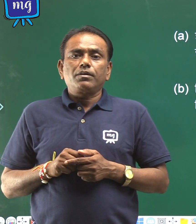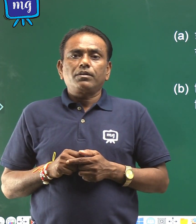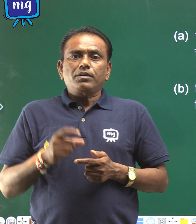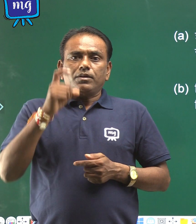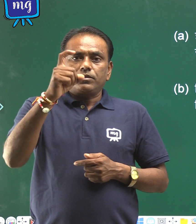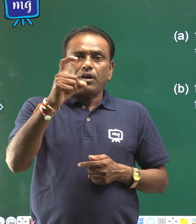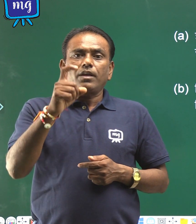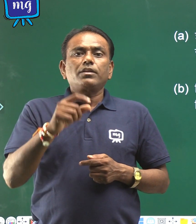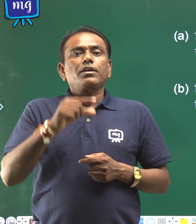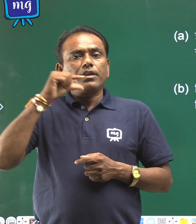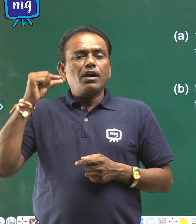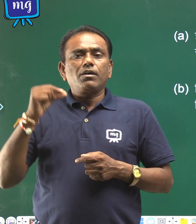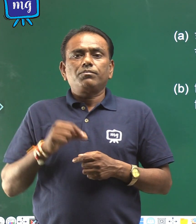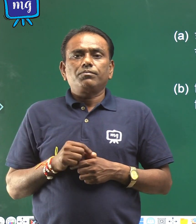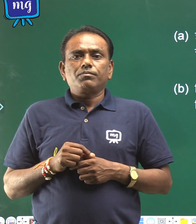7 या